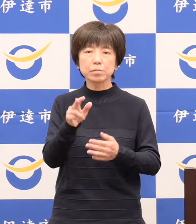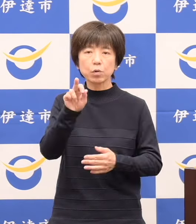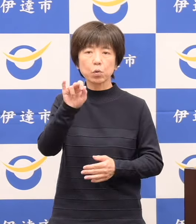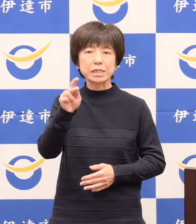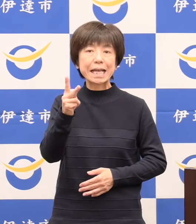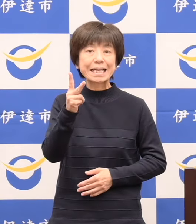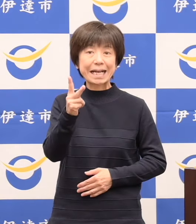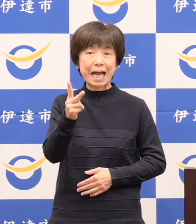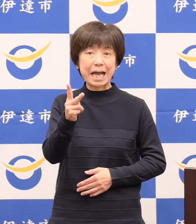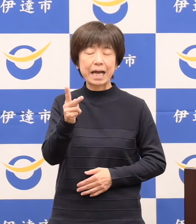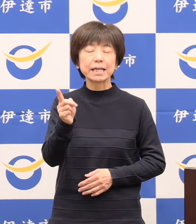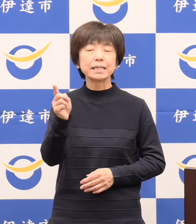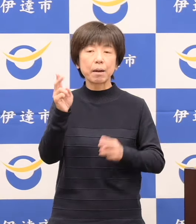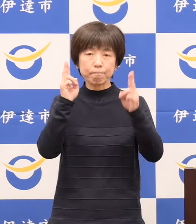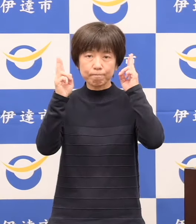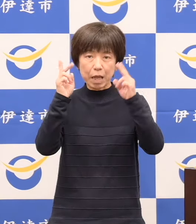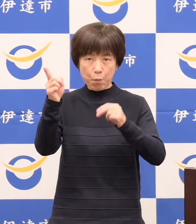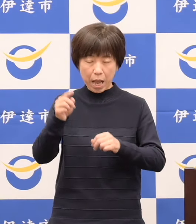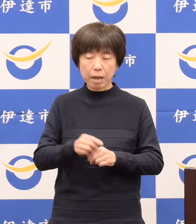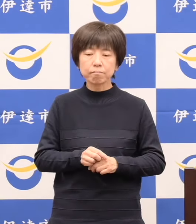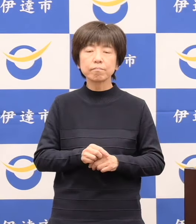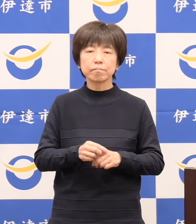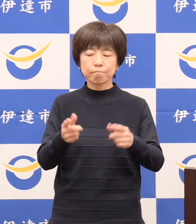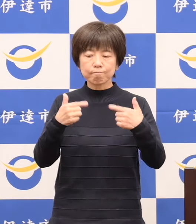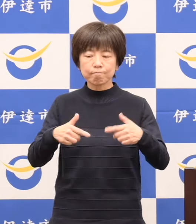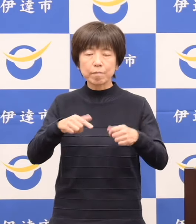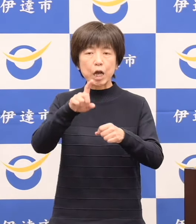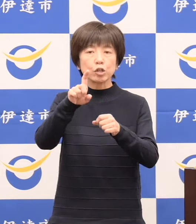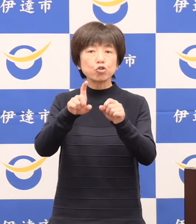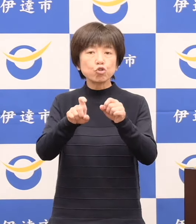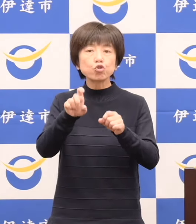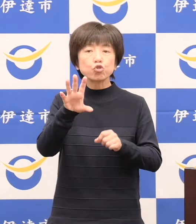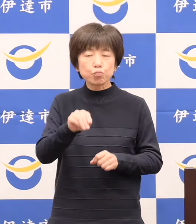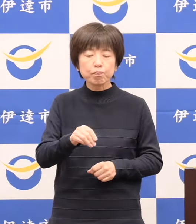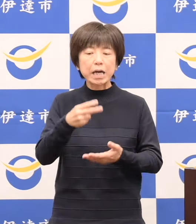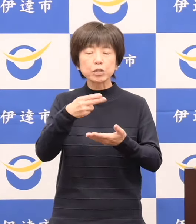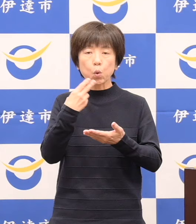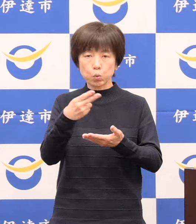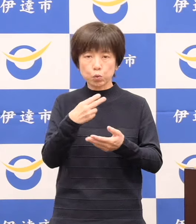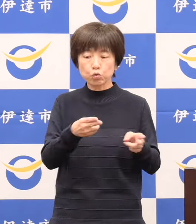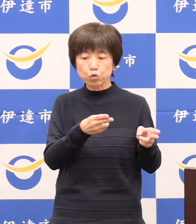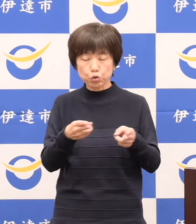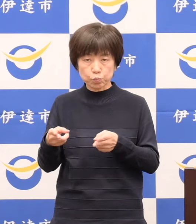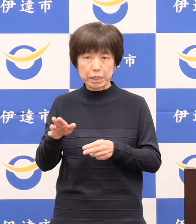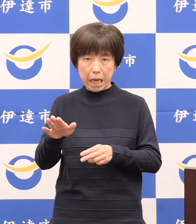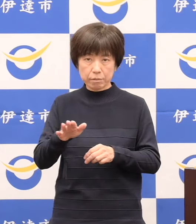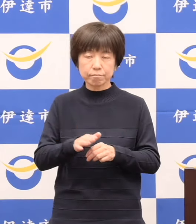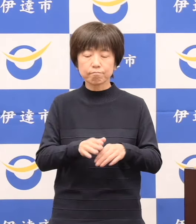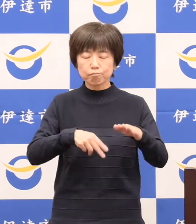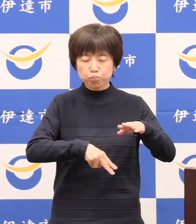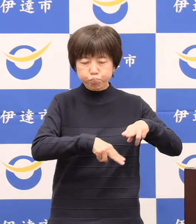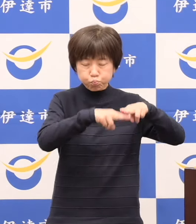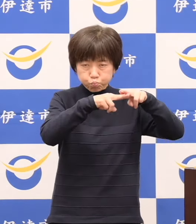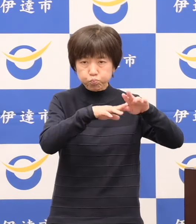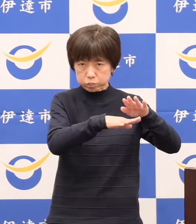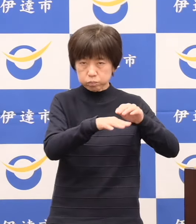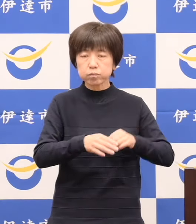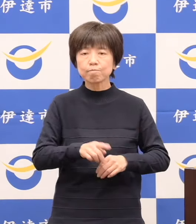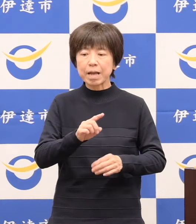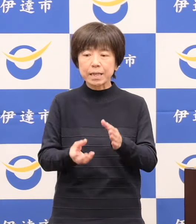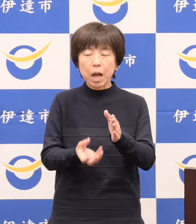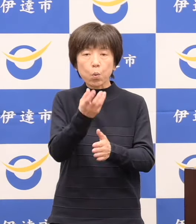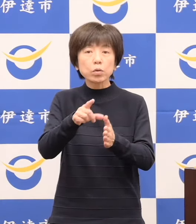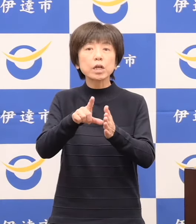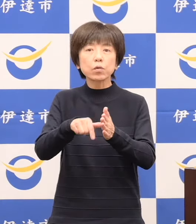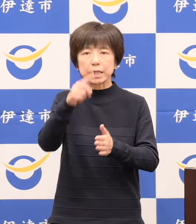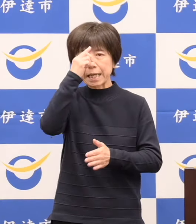ですね、常時10万食を備蓄をしておりまして、有事の際に優先的に伊達市に提供していただ